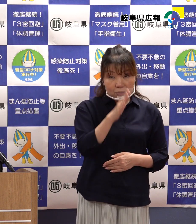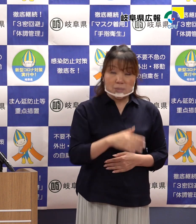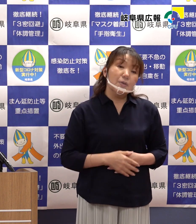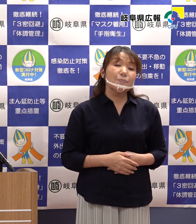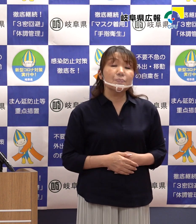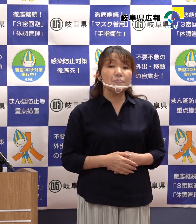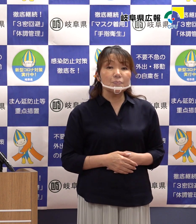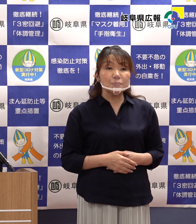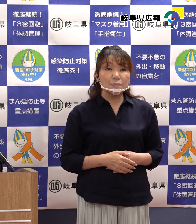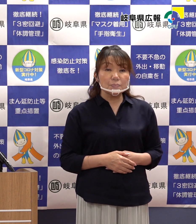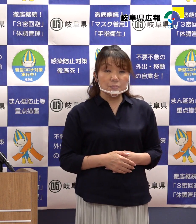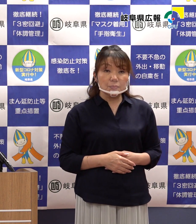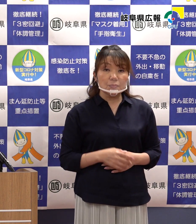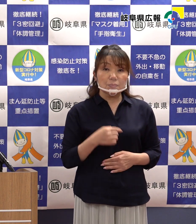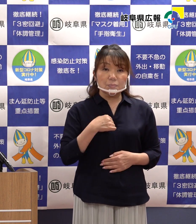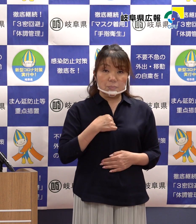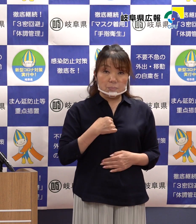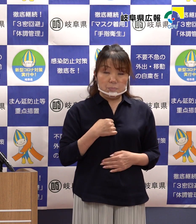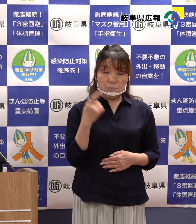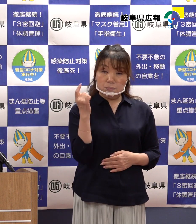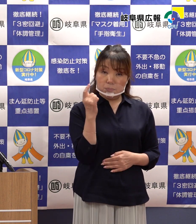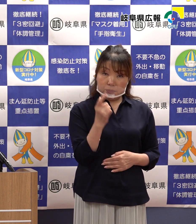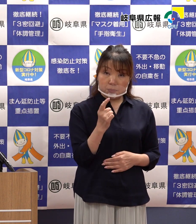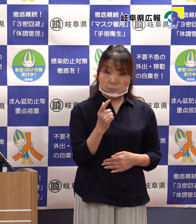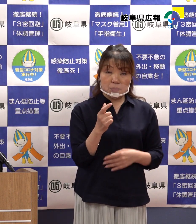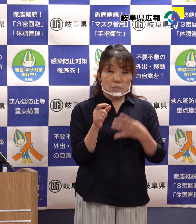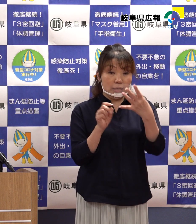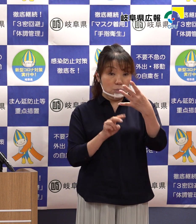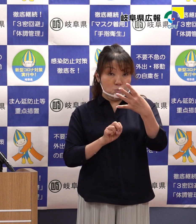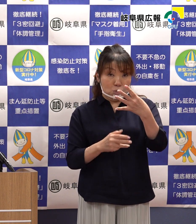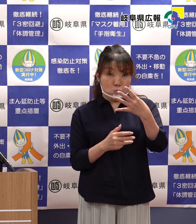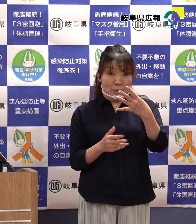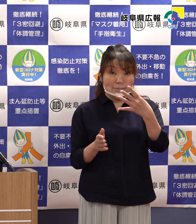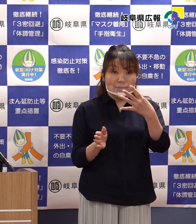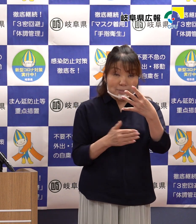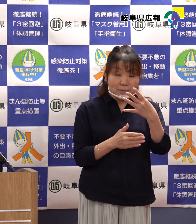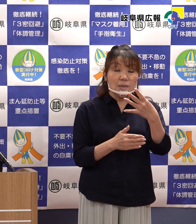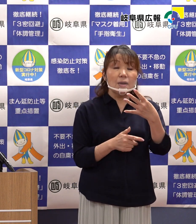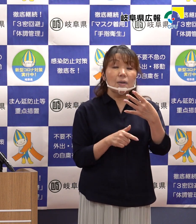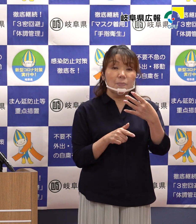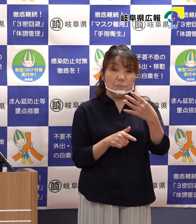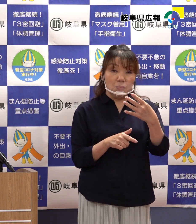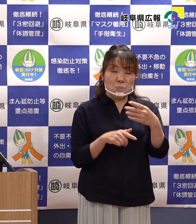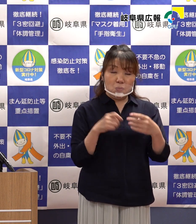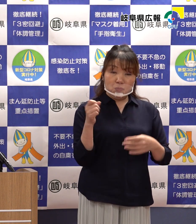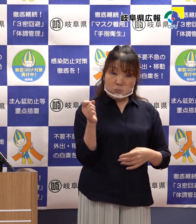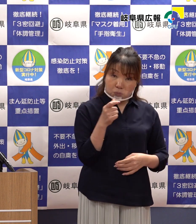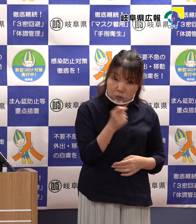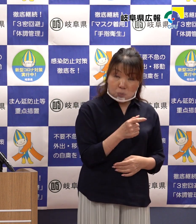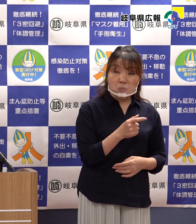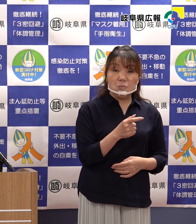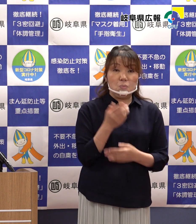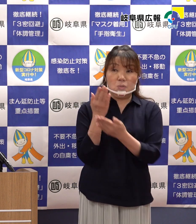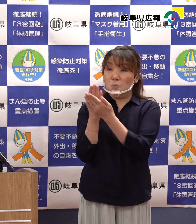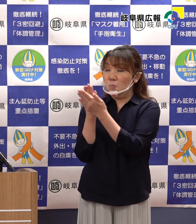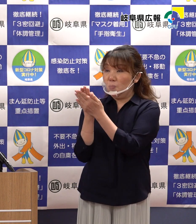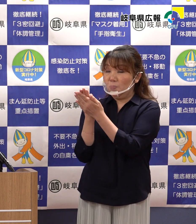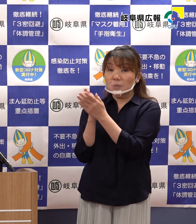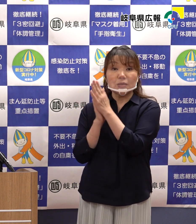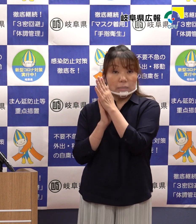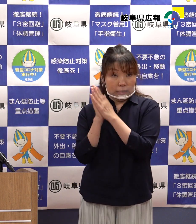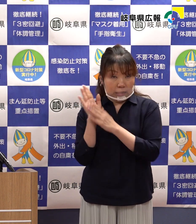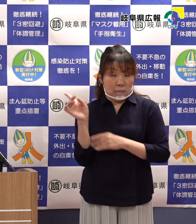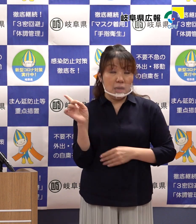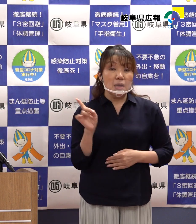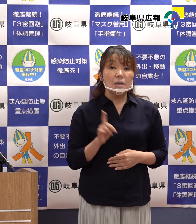ください。 まあ、私ども一貫して、まあ、4月28日からですね、すぐにもということでお願いしてきたわけでありますけ